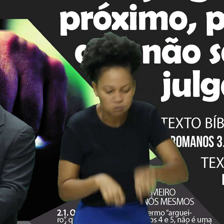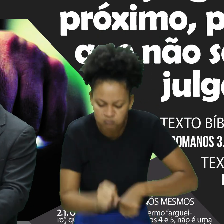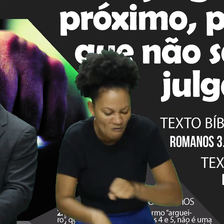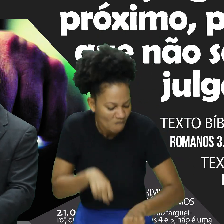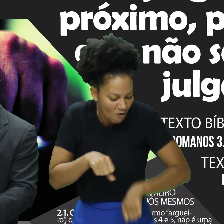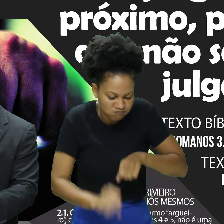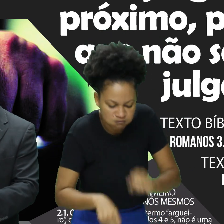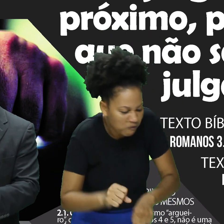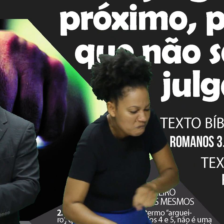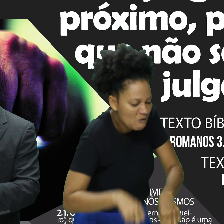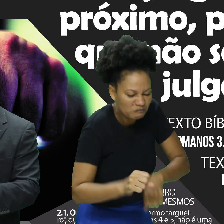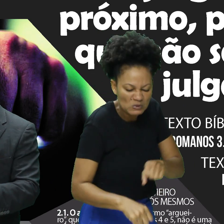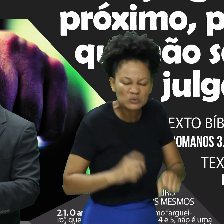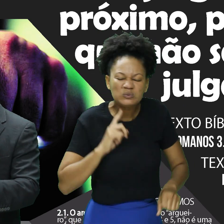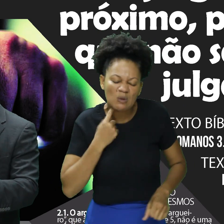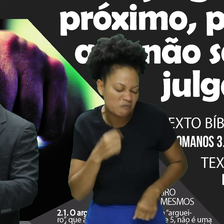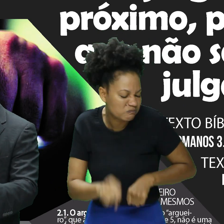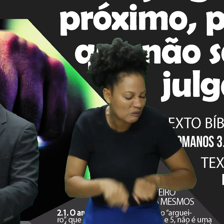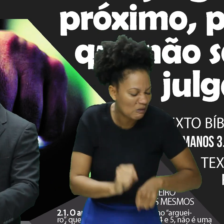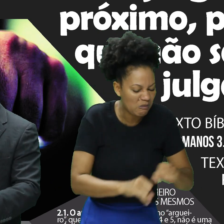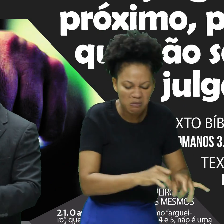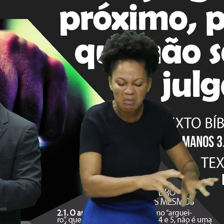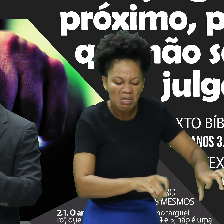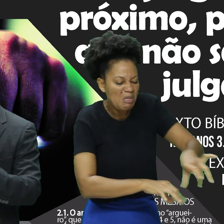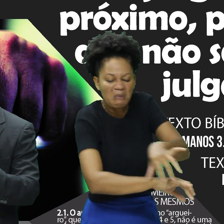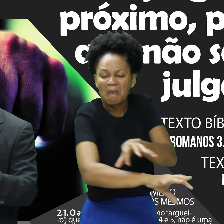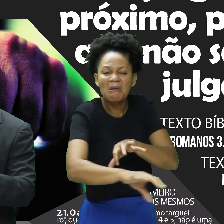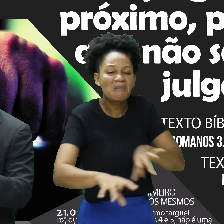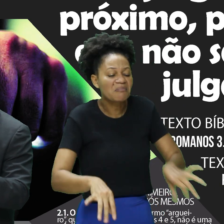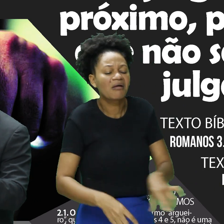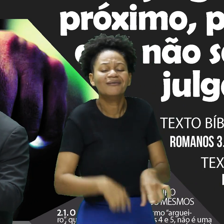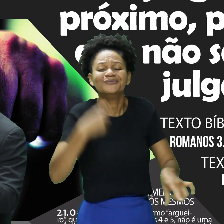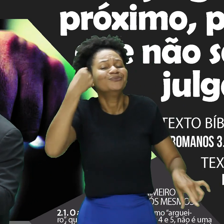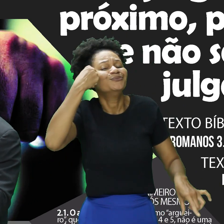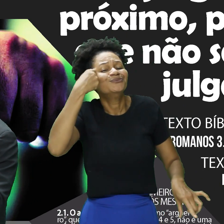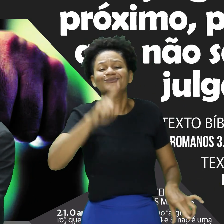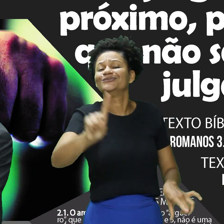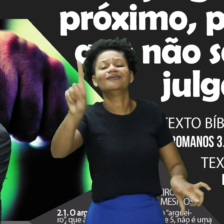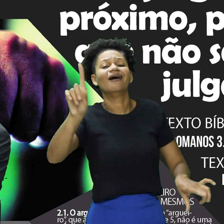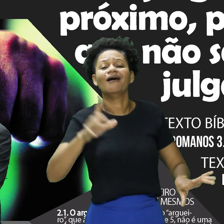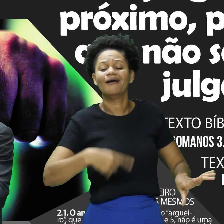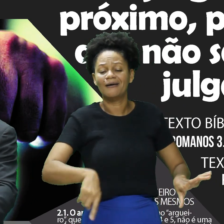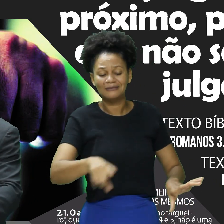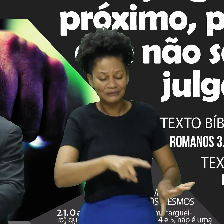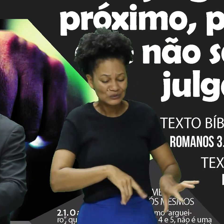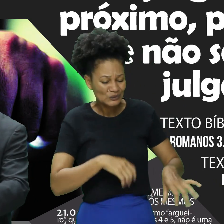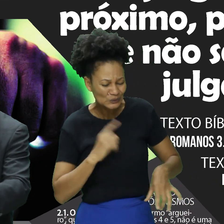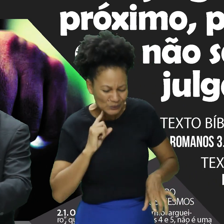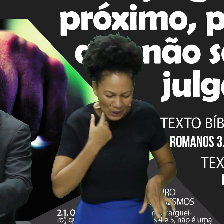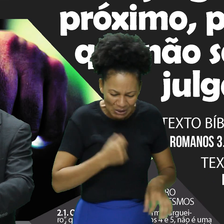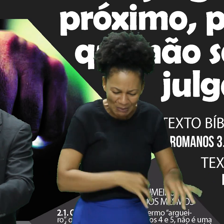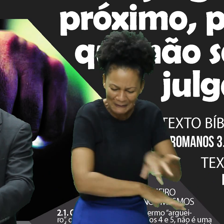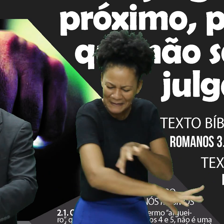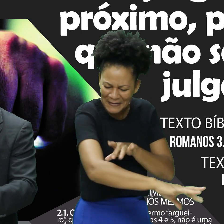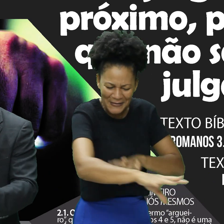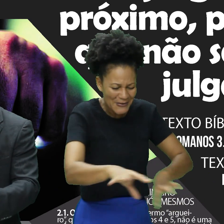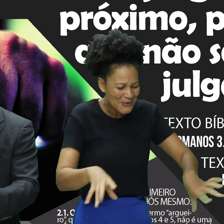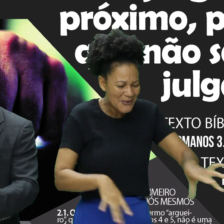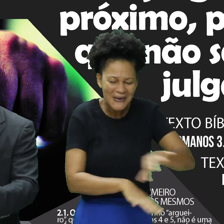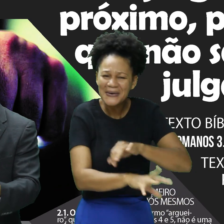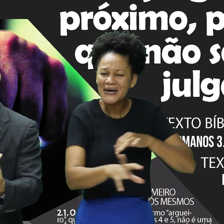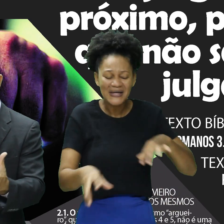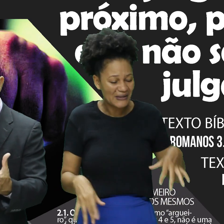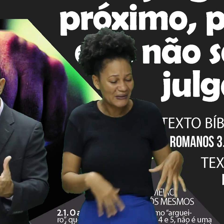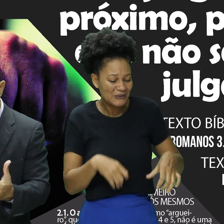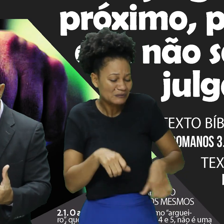comem aquele alimento sujo e depois, né, eles sujam e terminam